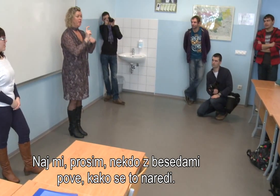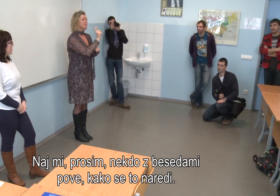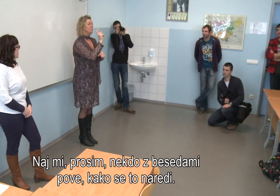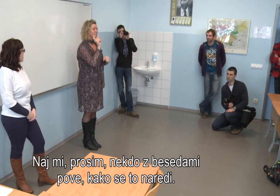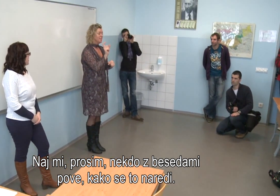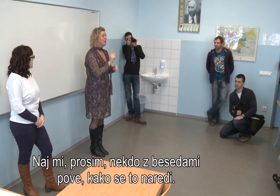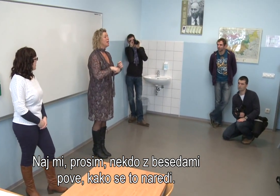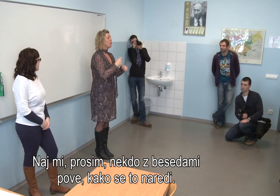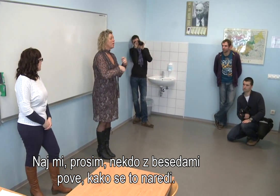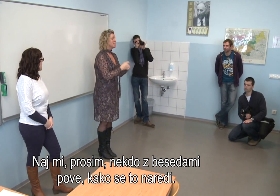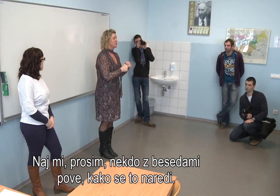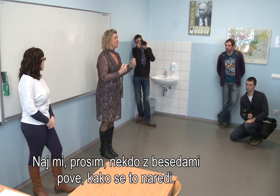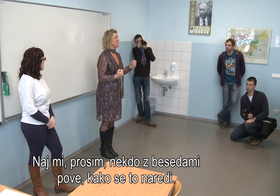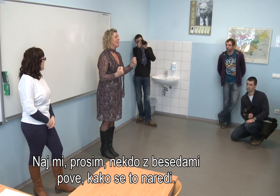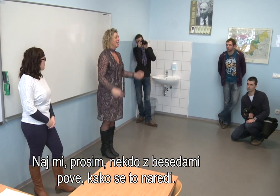z besedami, kako naj zavežem vezalke.